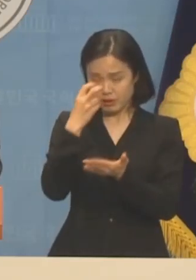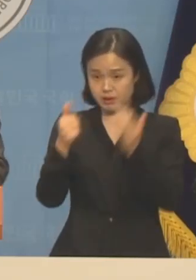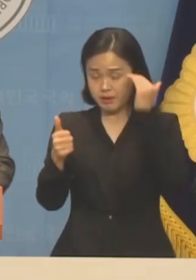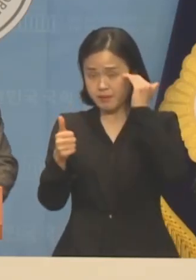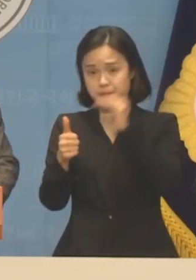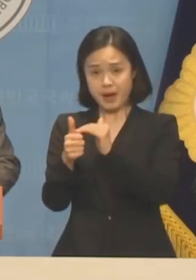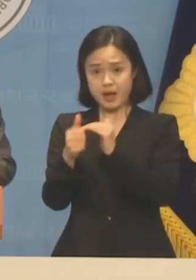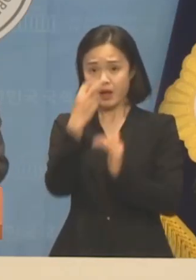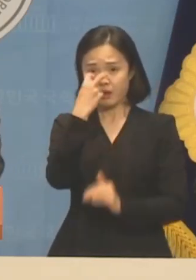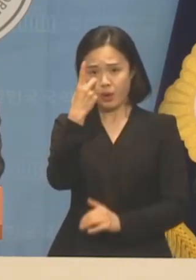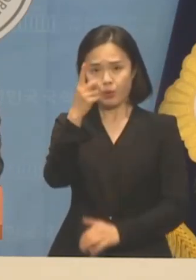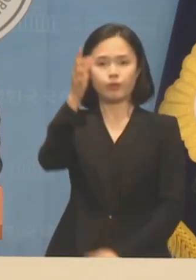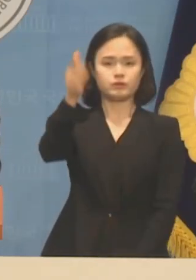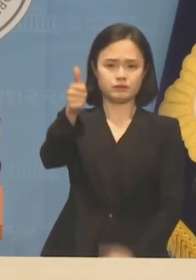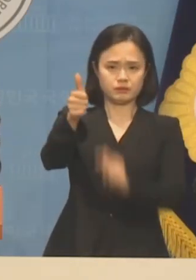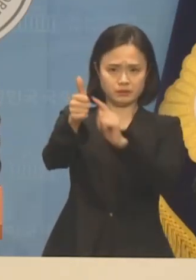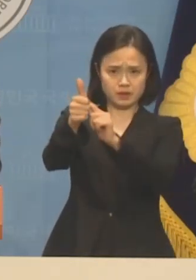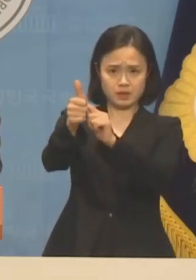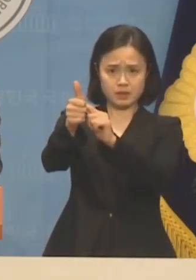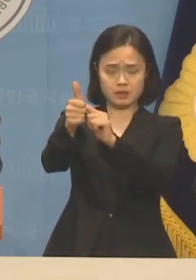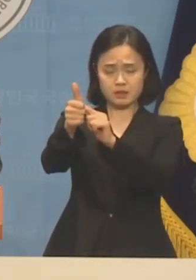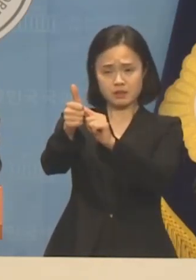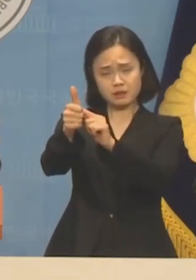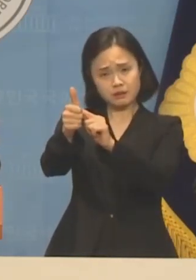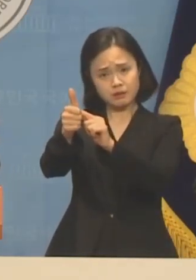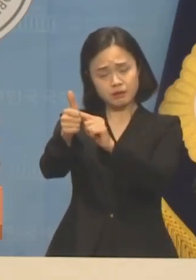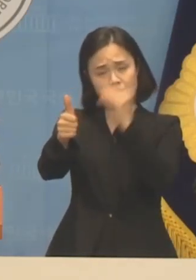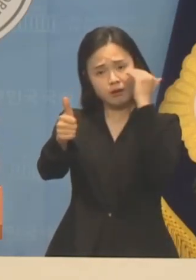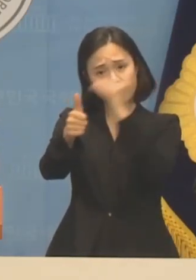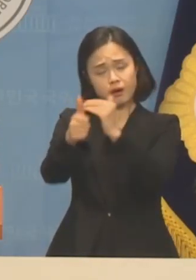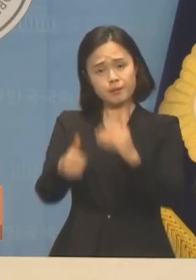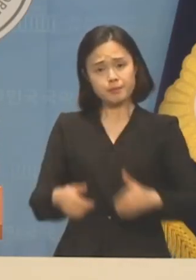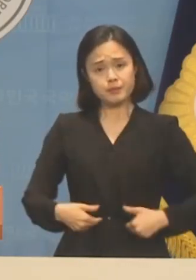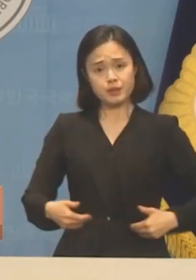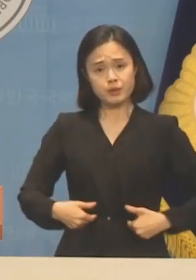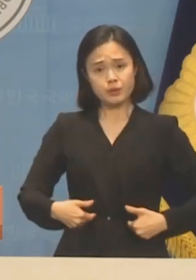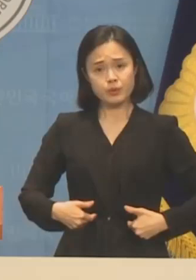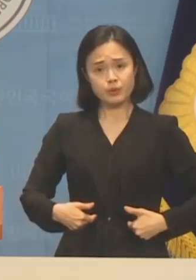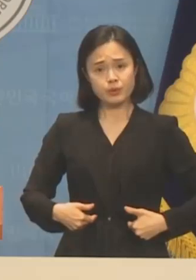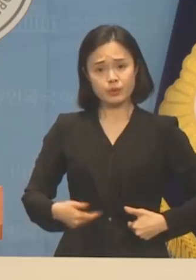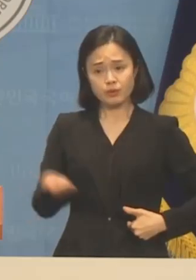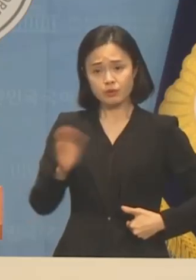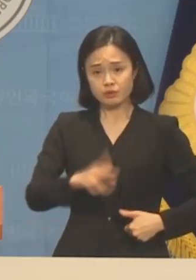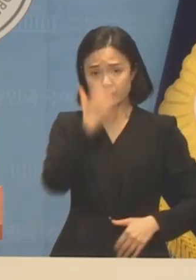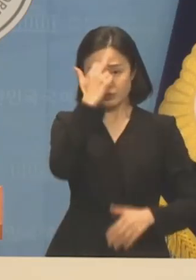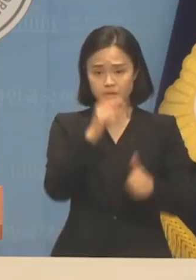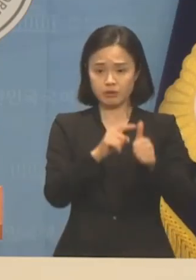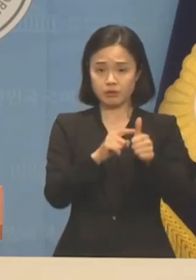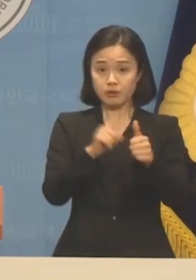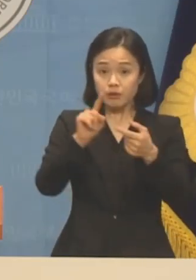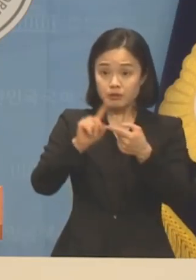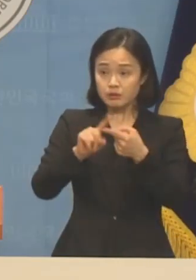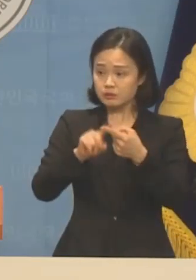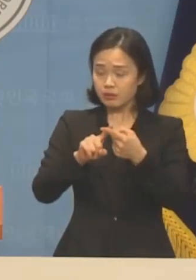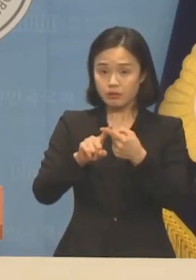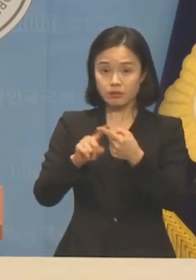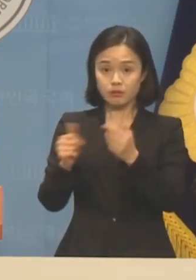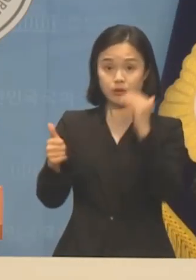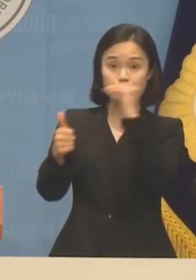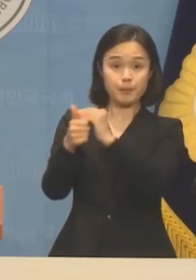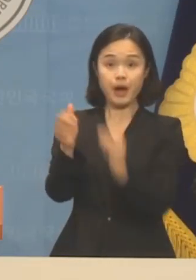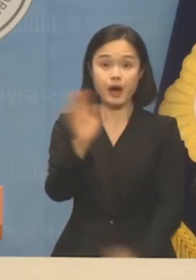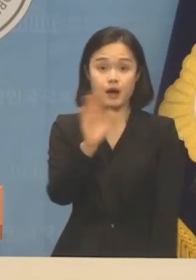즉시 인사조치 등을 하여야 함에도 그대로 수수방관하여 체포영장의 집행을 이루어지지